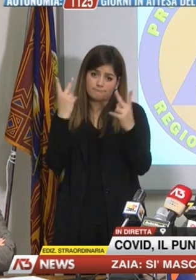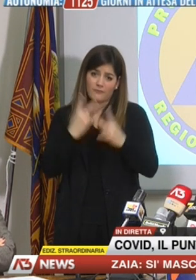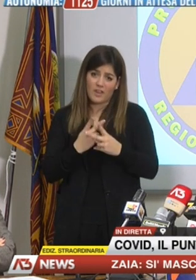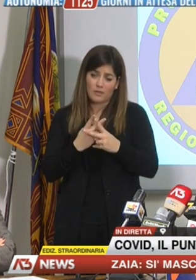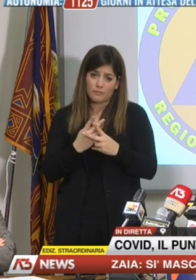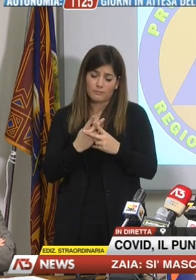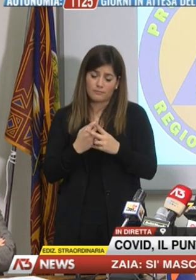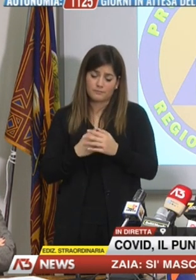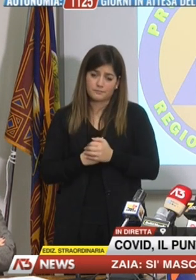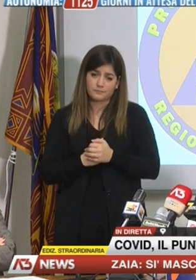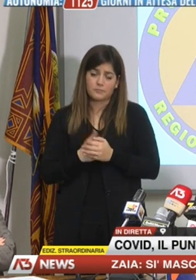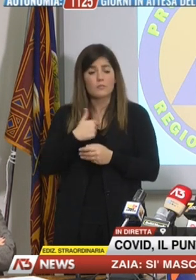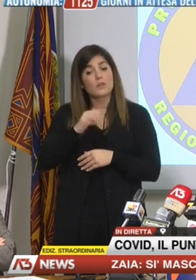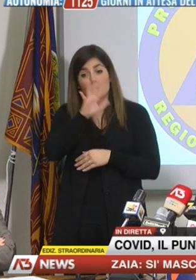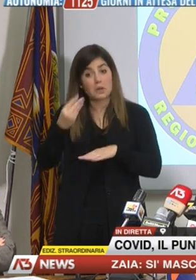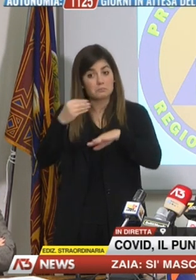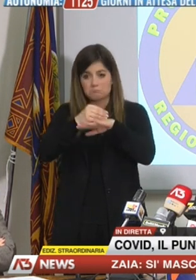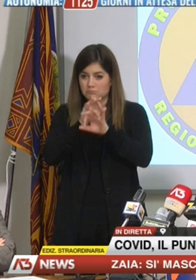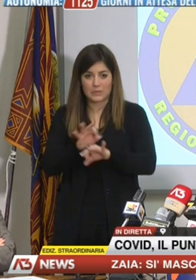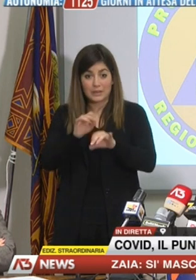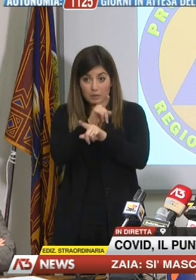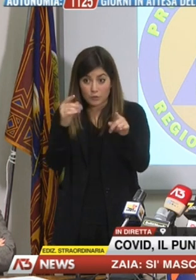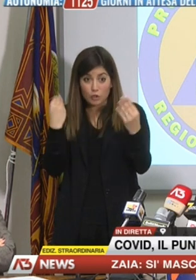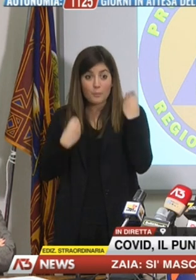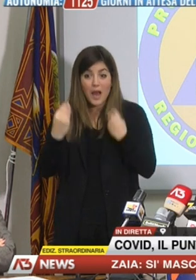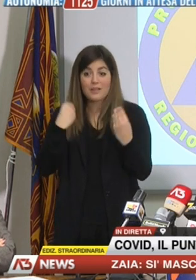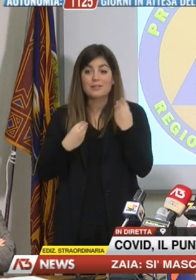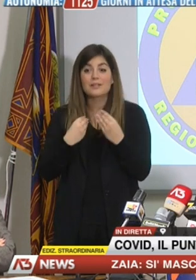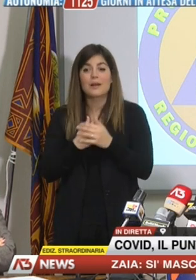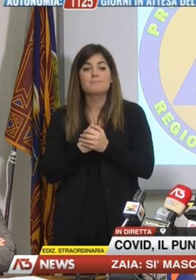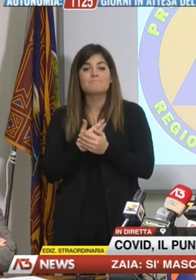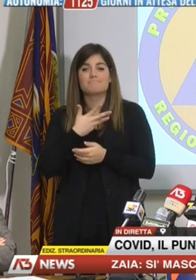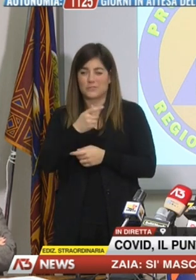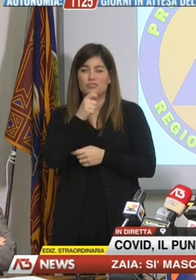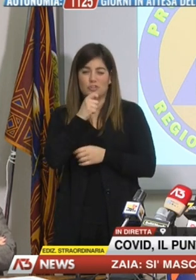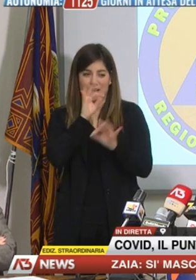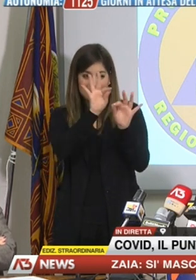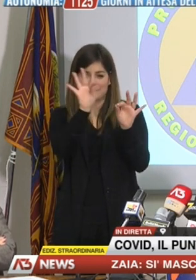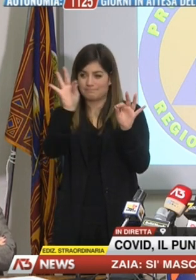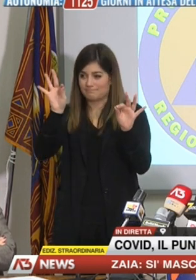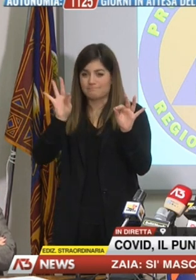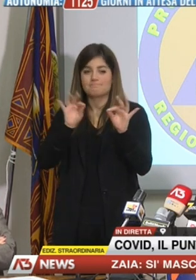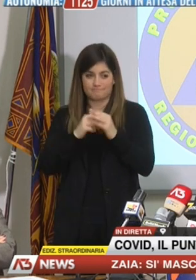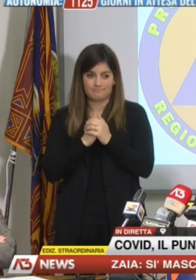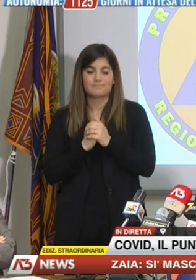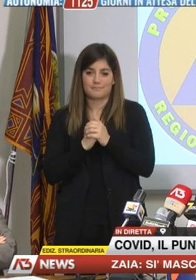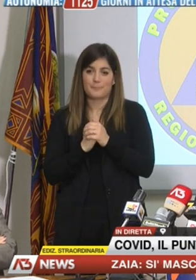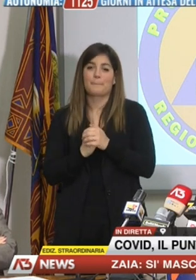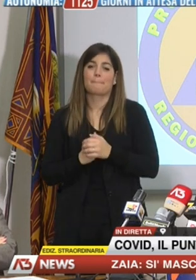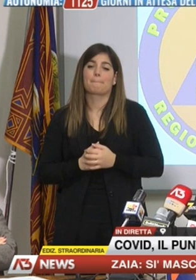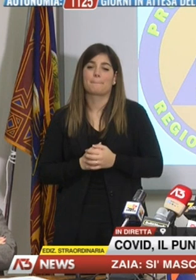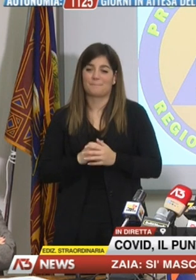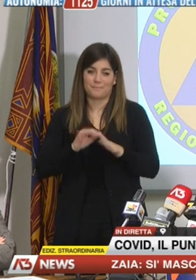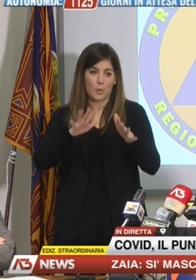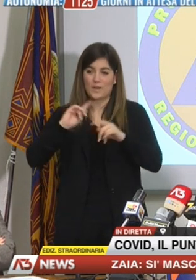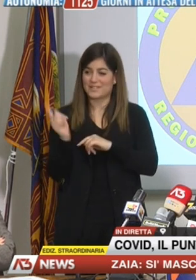Se avete domande. Lanzar, Giacomuzzo, Marchiori. vuole, sarà su.